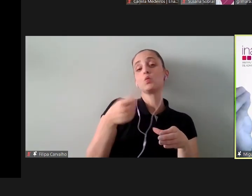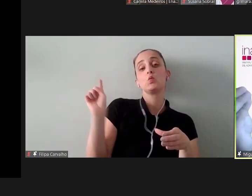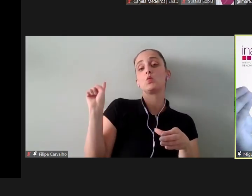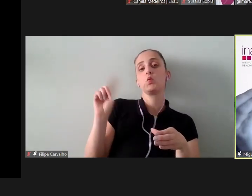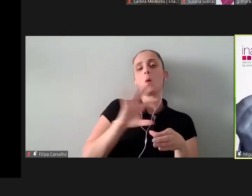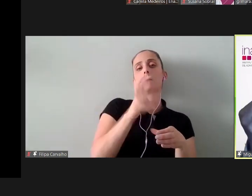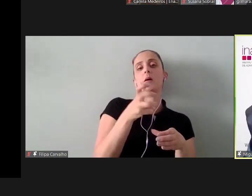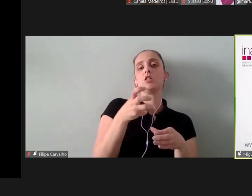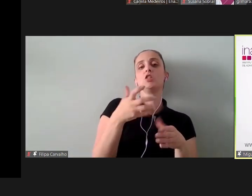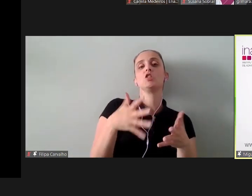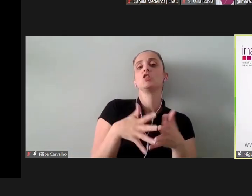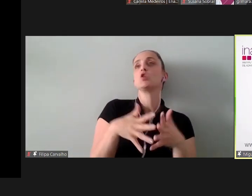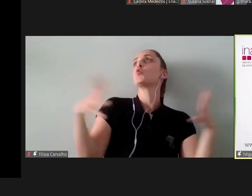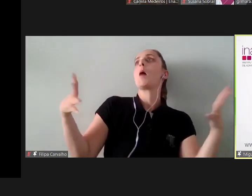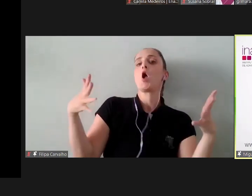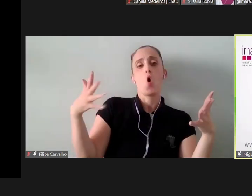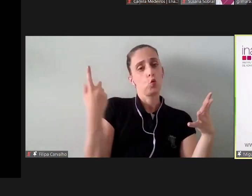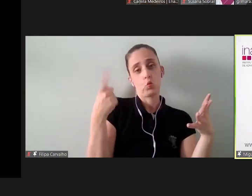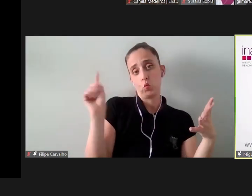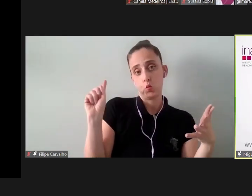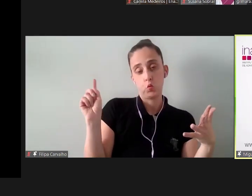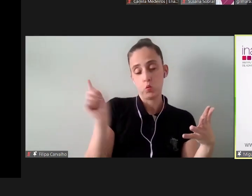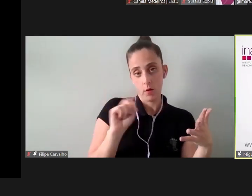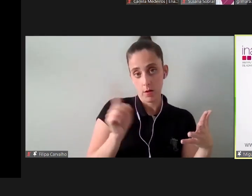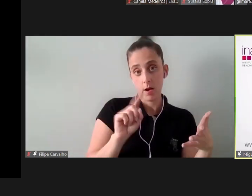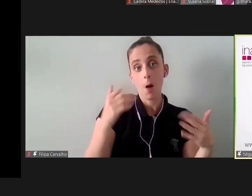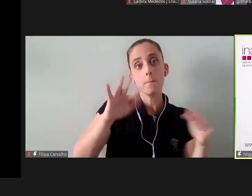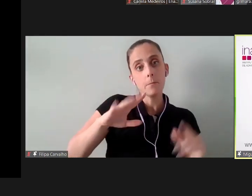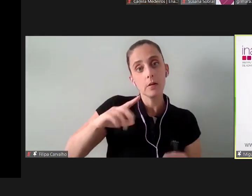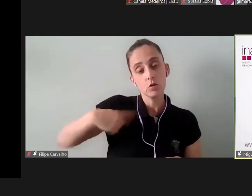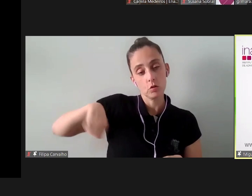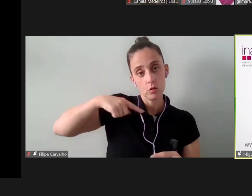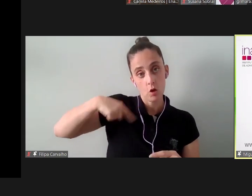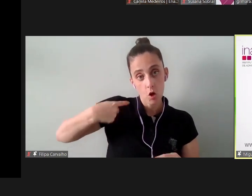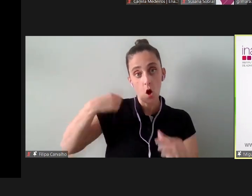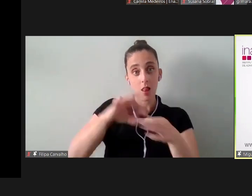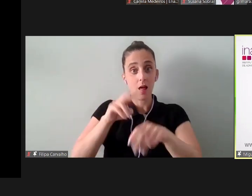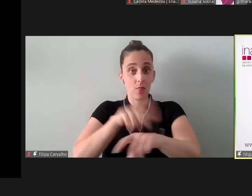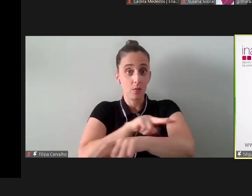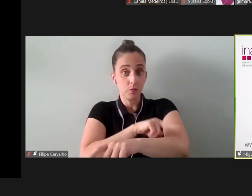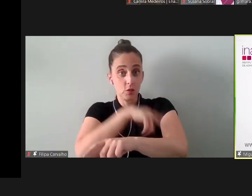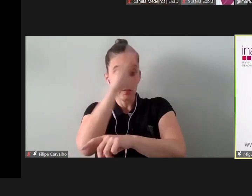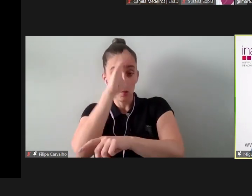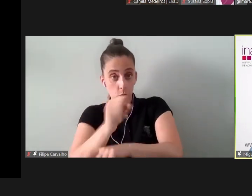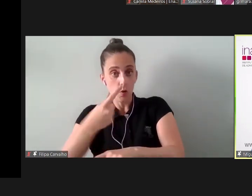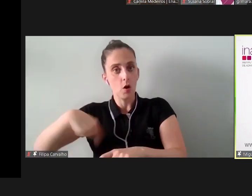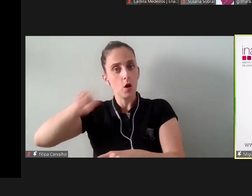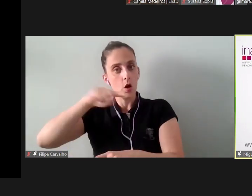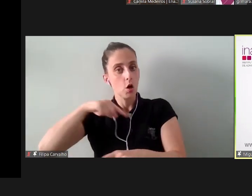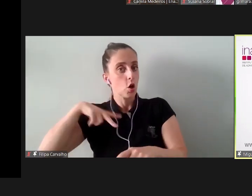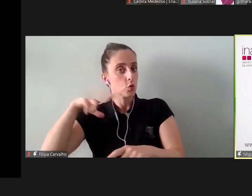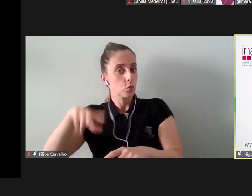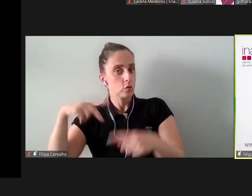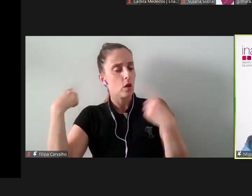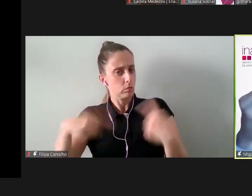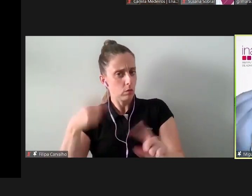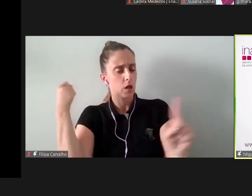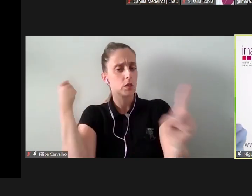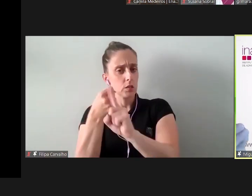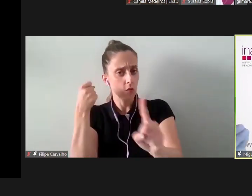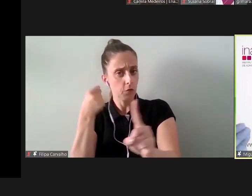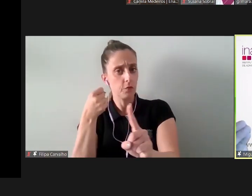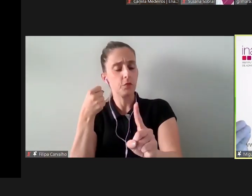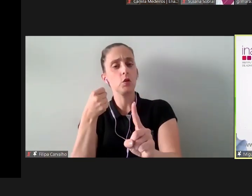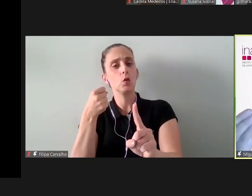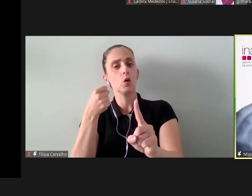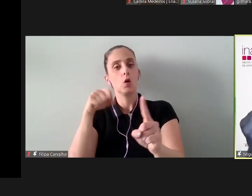dos maiores. Mas nós próprios, à escala da nossa administração pública, temos este desafio de chegar a